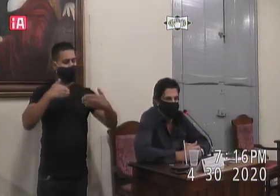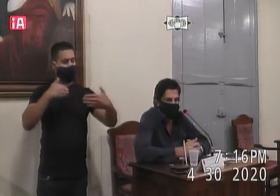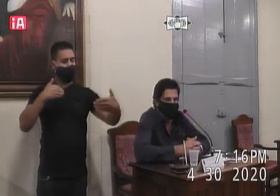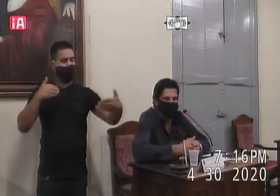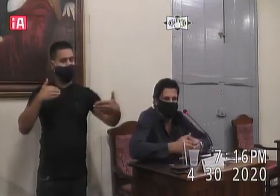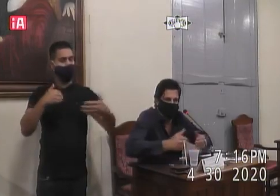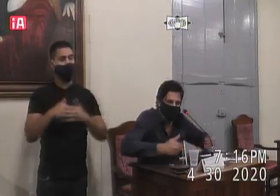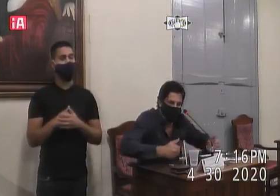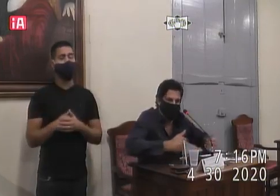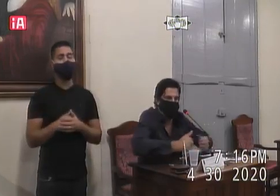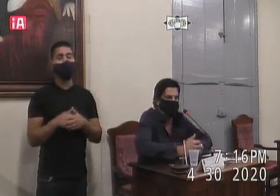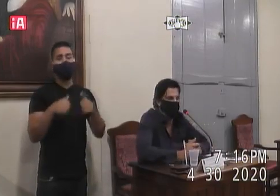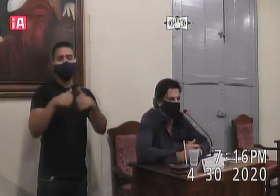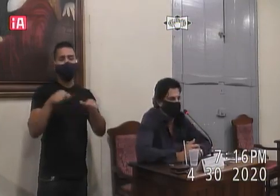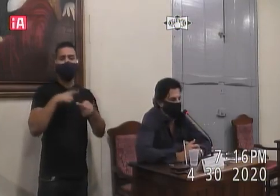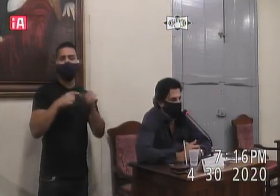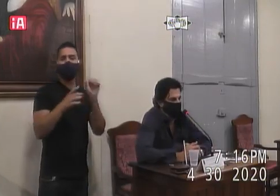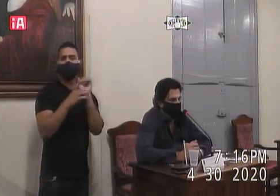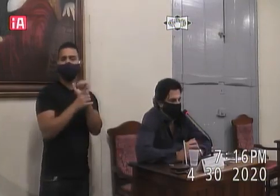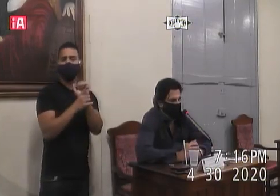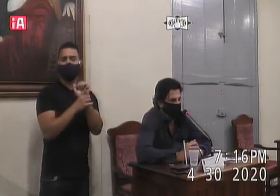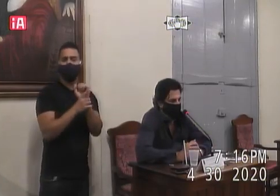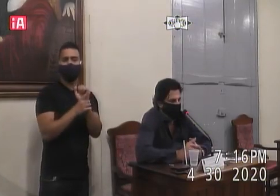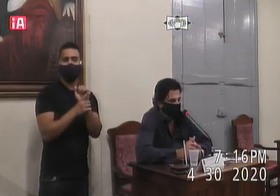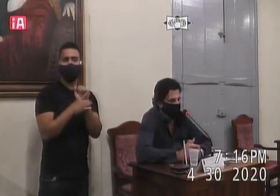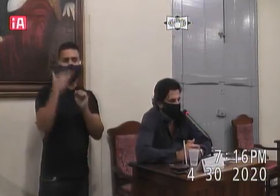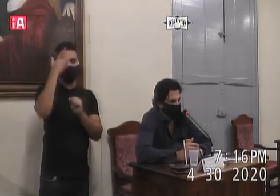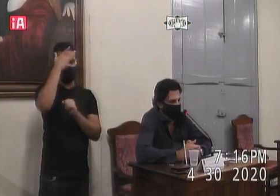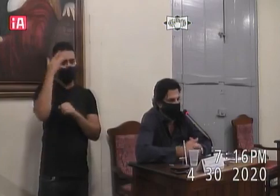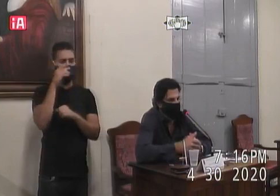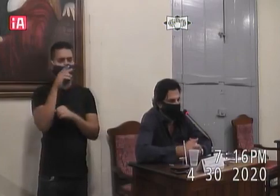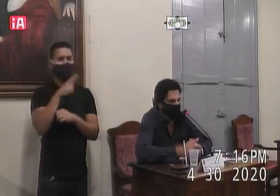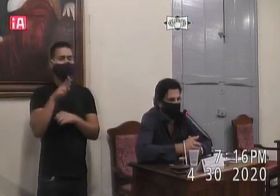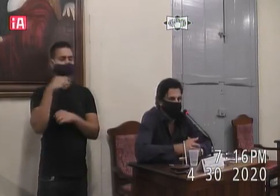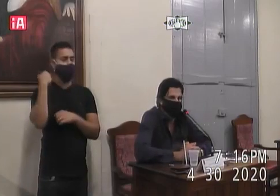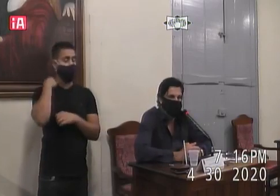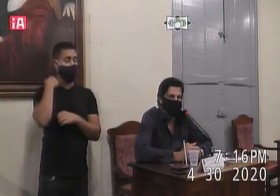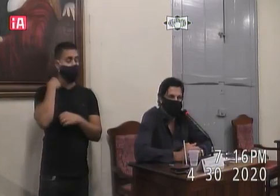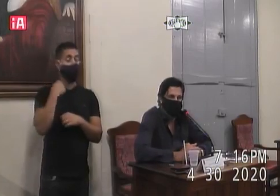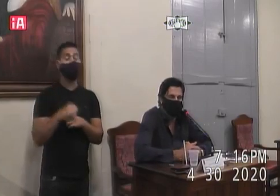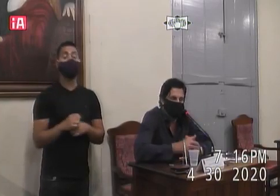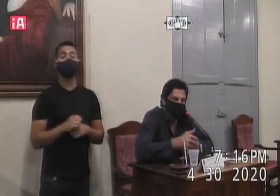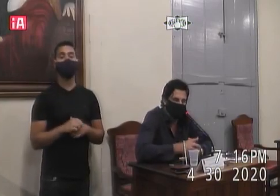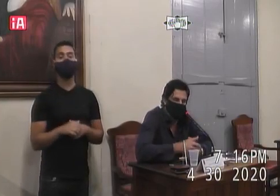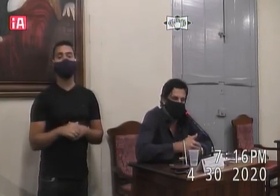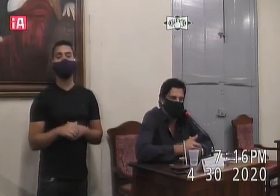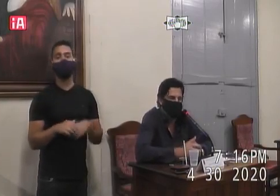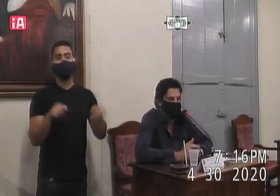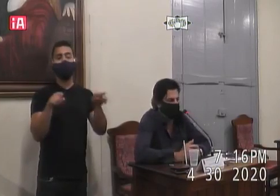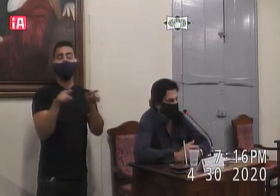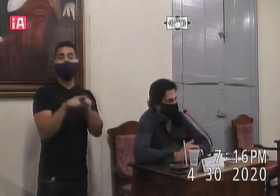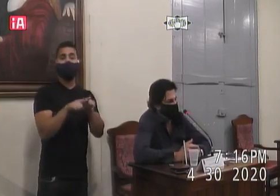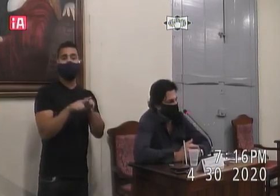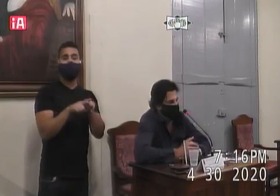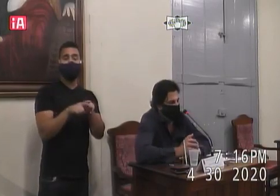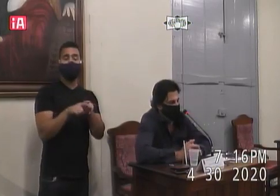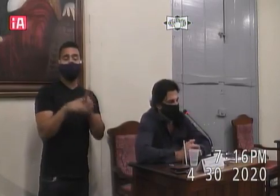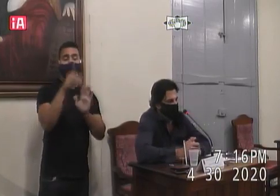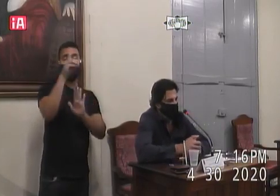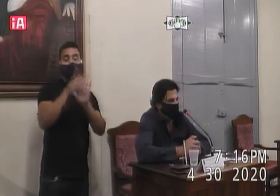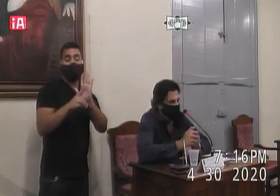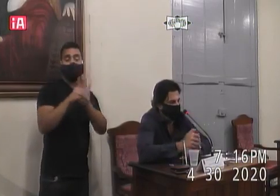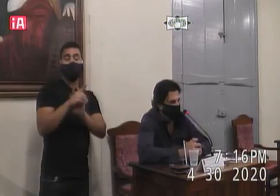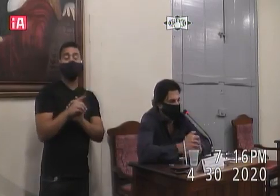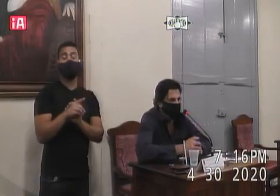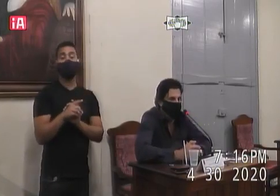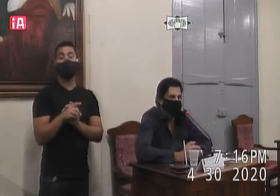uma maneira que fique em segurança os correntistas na fila, e também essa flexibilização desse decreto